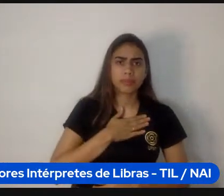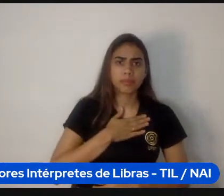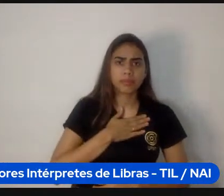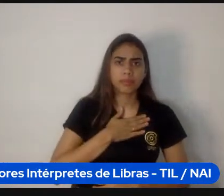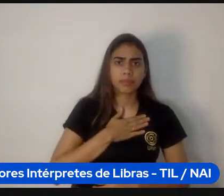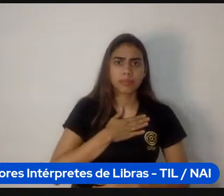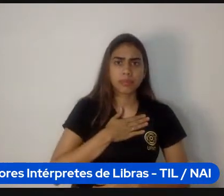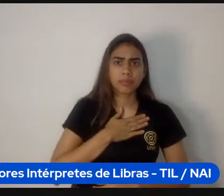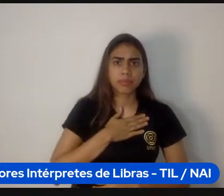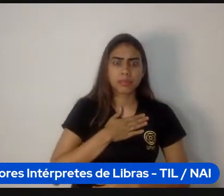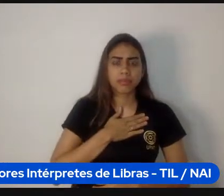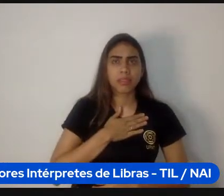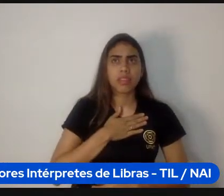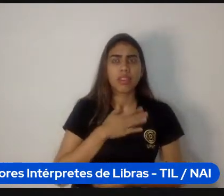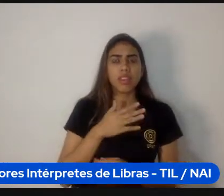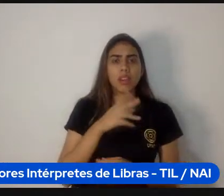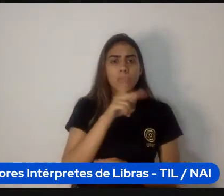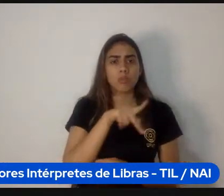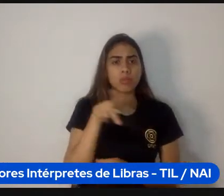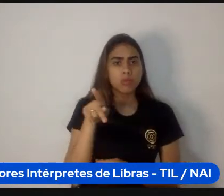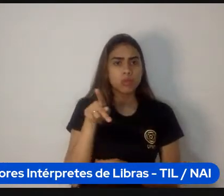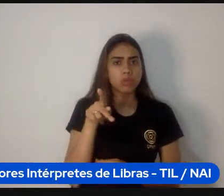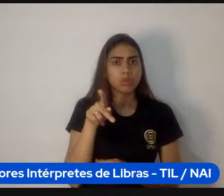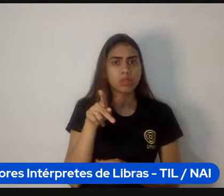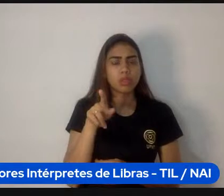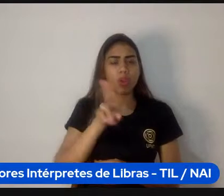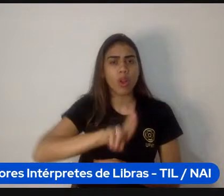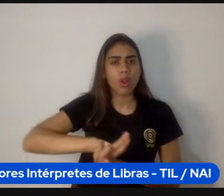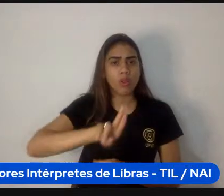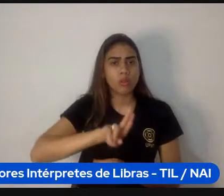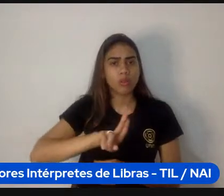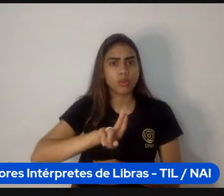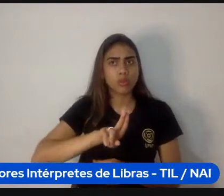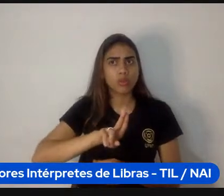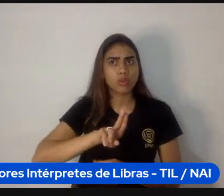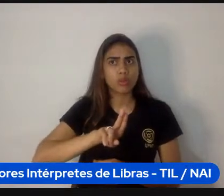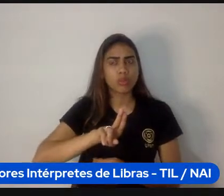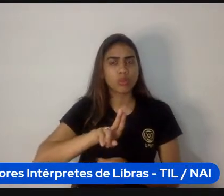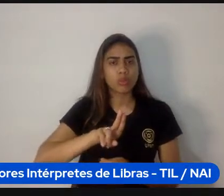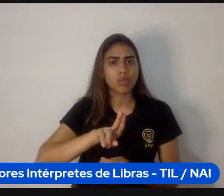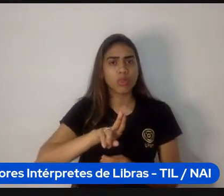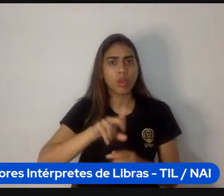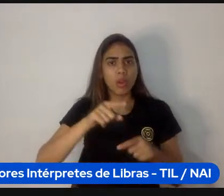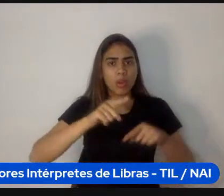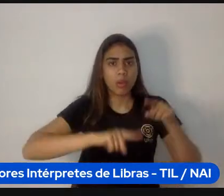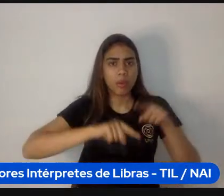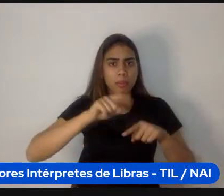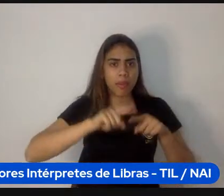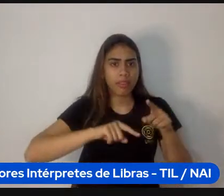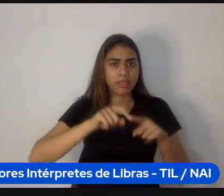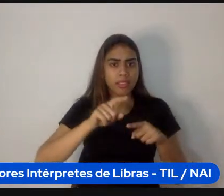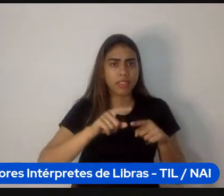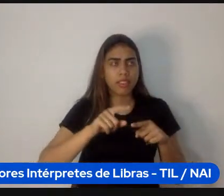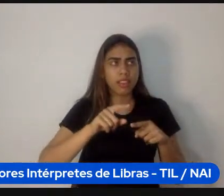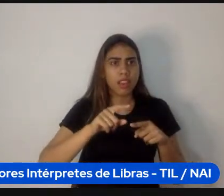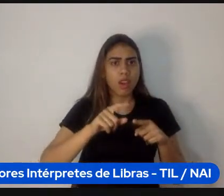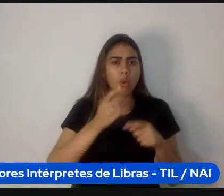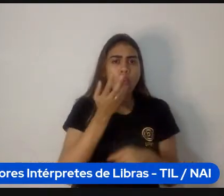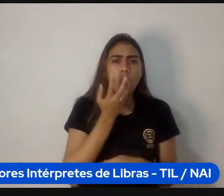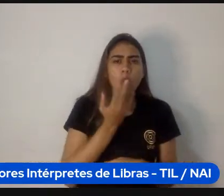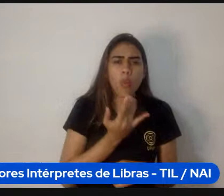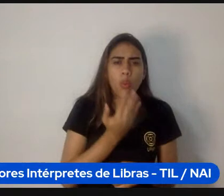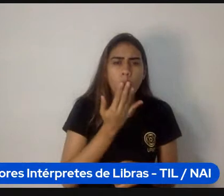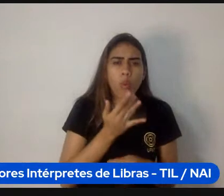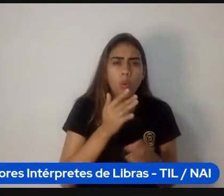que a turma aprende melhor com aquele material que ela estava usando para o aluno específico, né? Um material colorido, em relevo, e aí